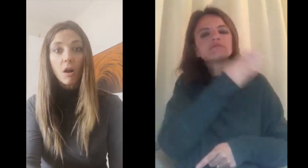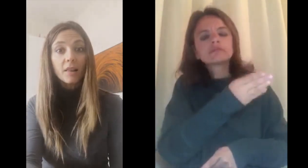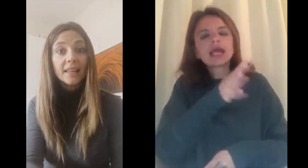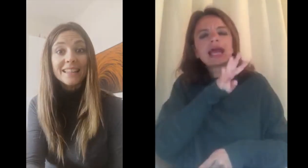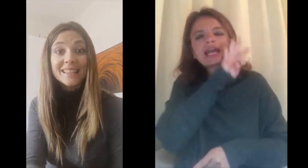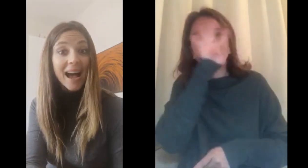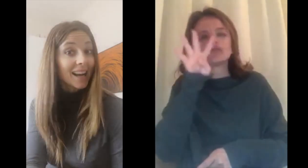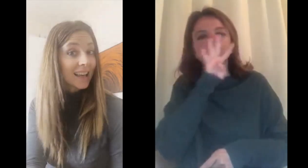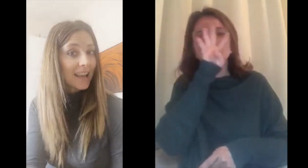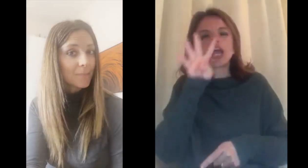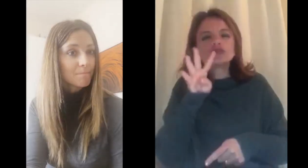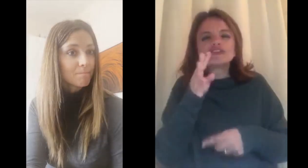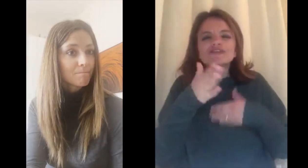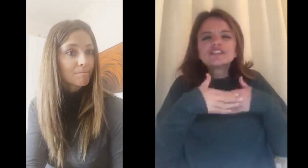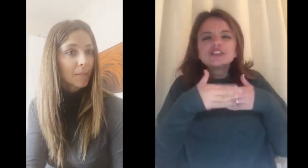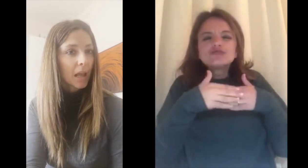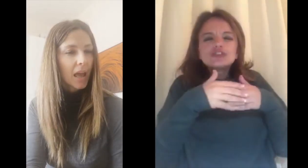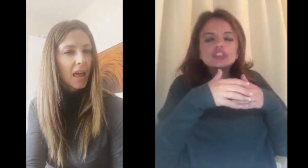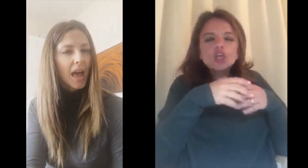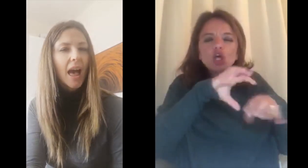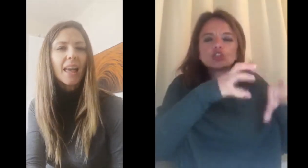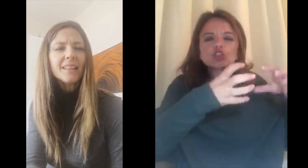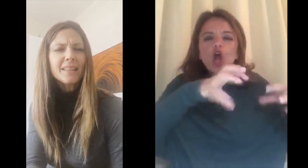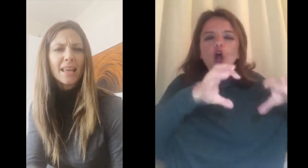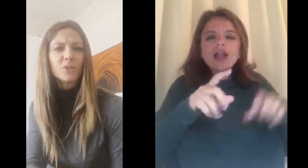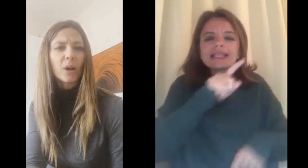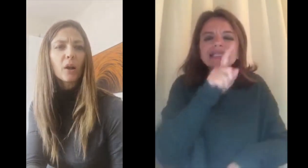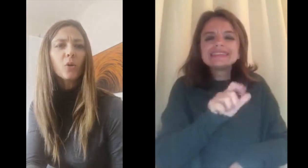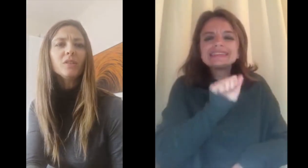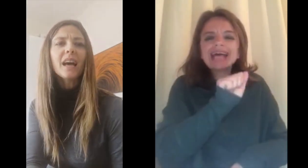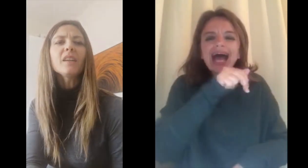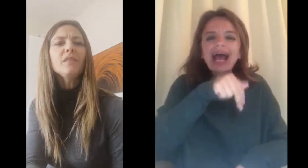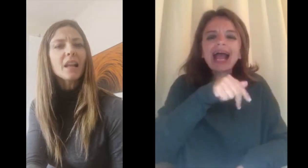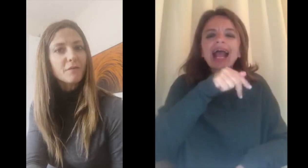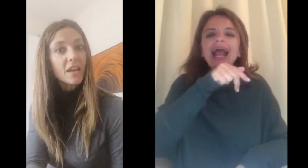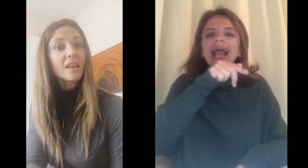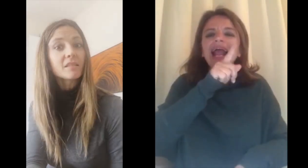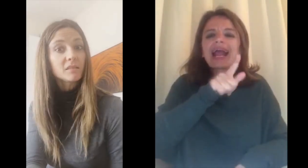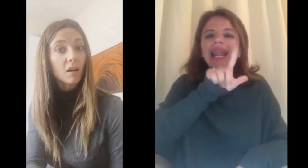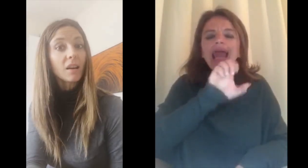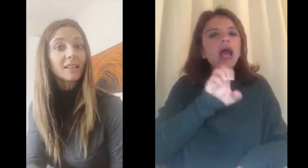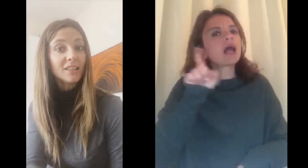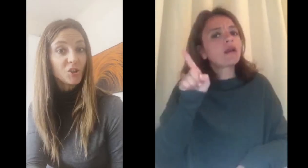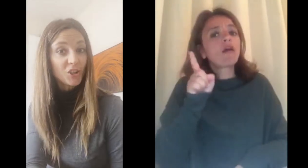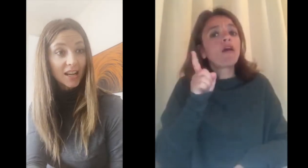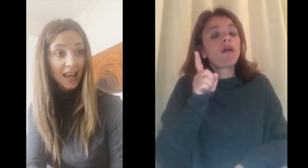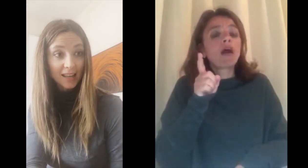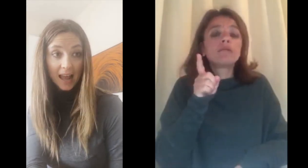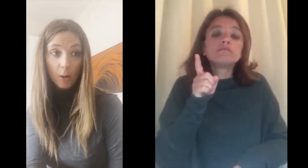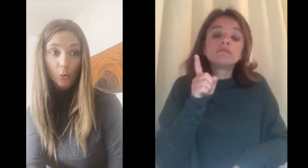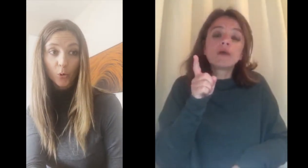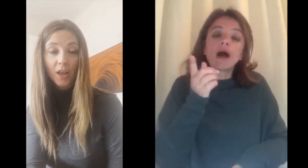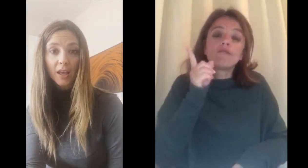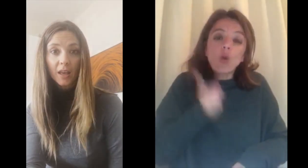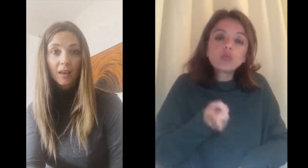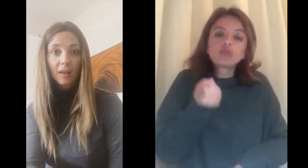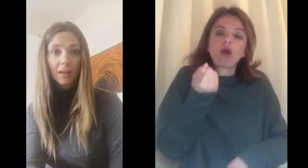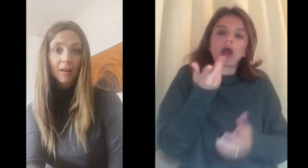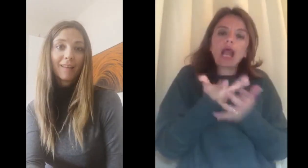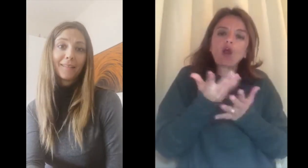agli scogli di Zangle, ha inteso raccontarvi la vera storia di Scilla e